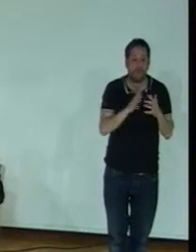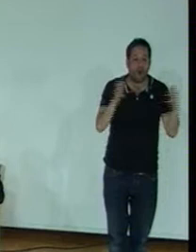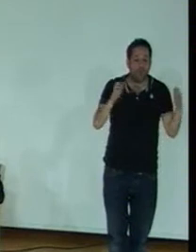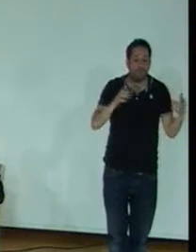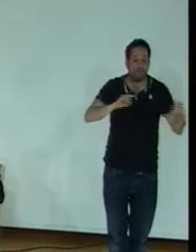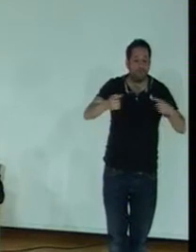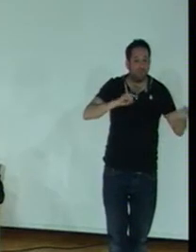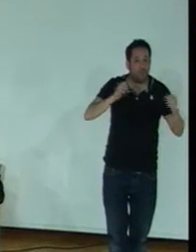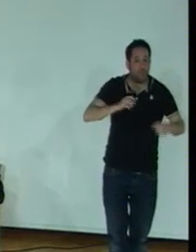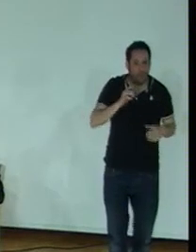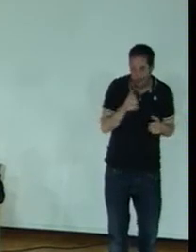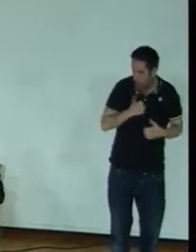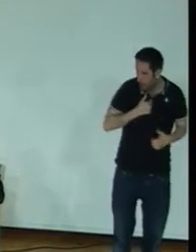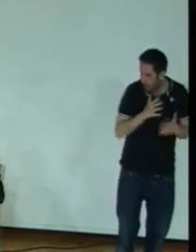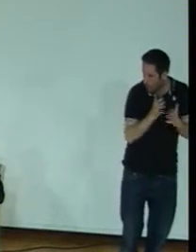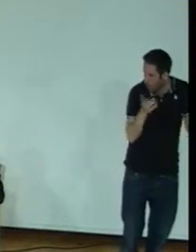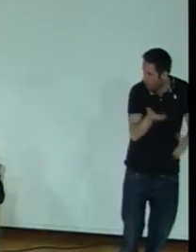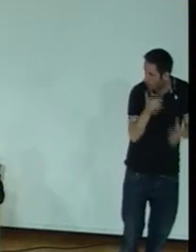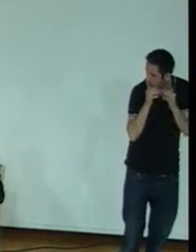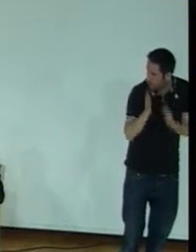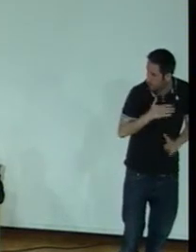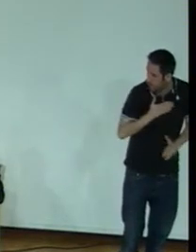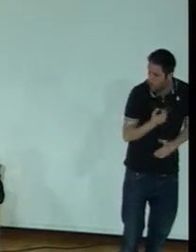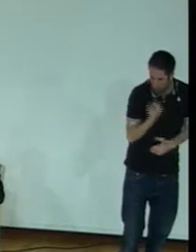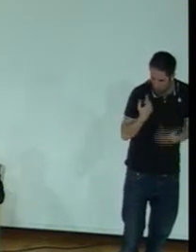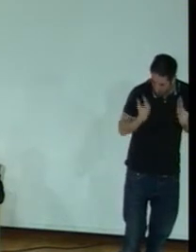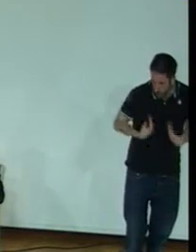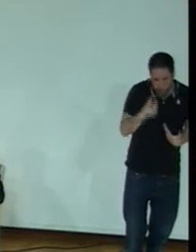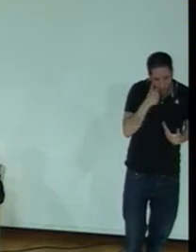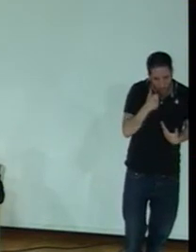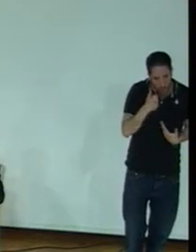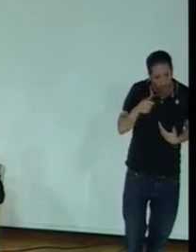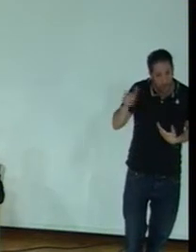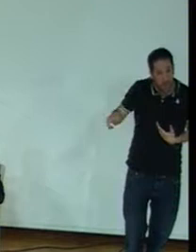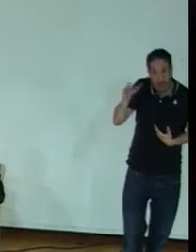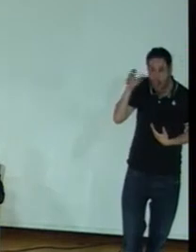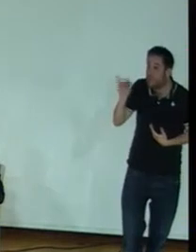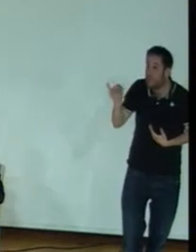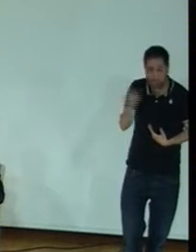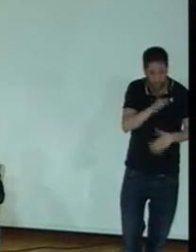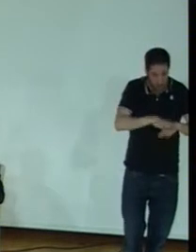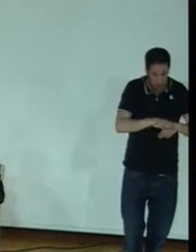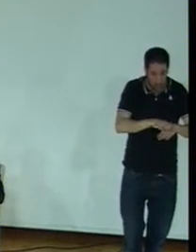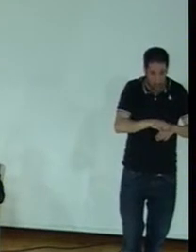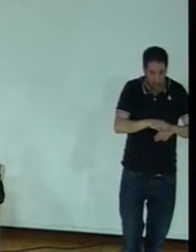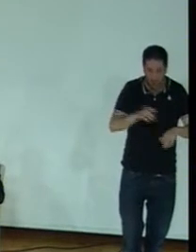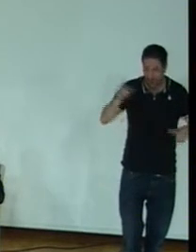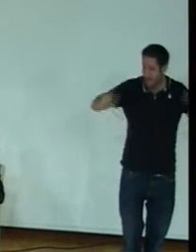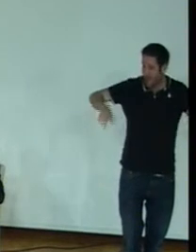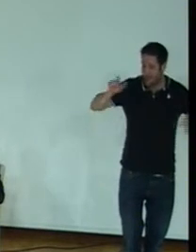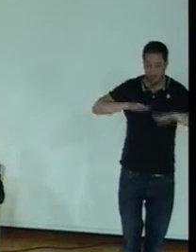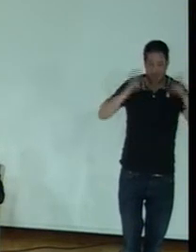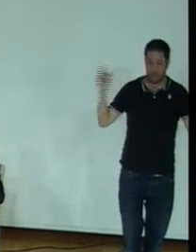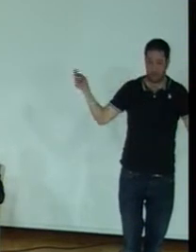exemple, peut croire que c'est privé parce qu'il est chez lui, parce qu'il est tout seul chez lui, parce que personne n'écoute, mais en fait, de nombreux